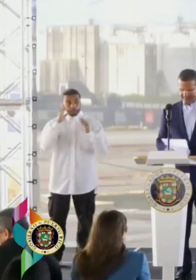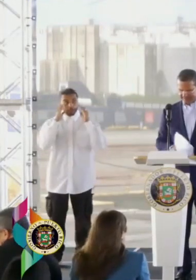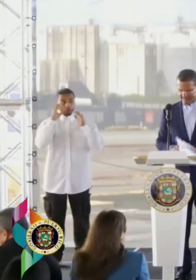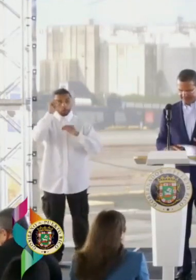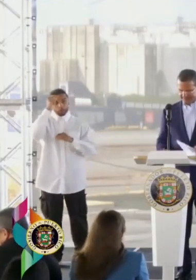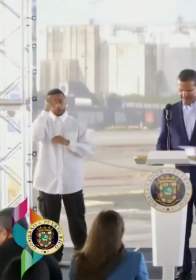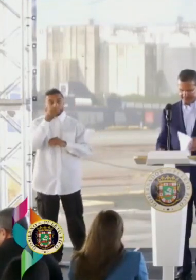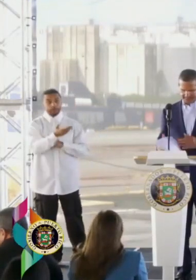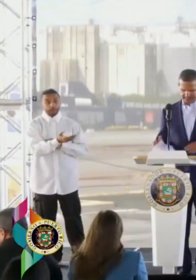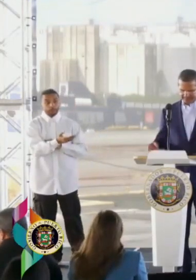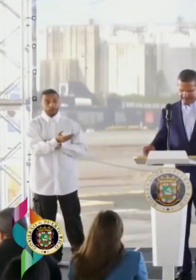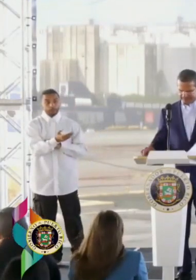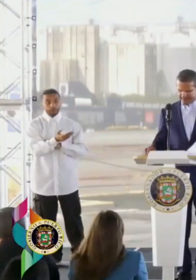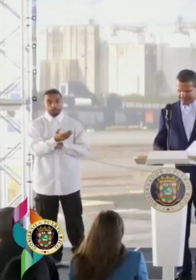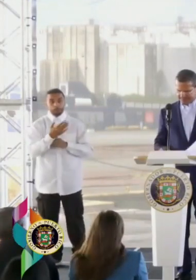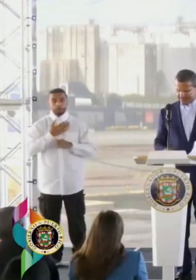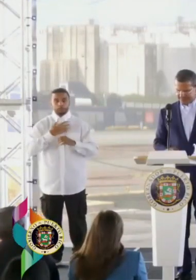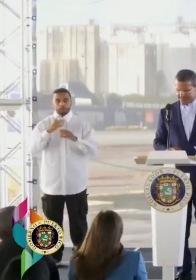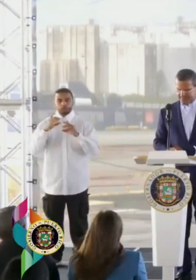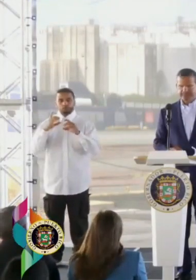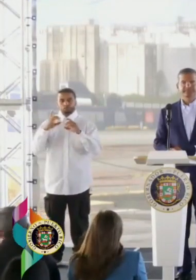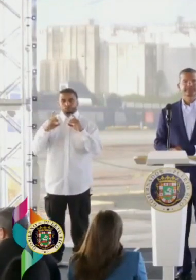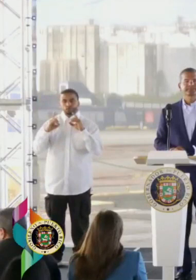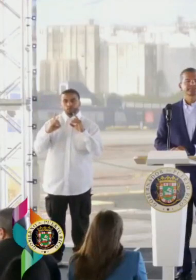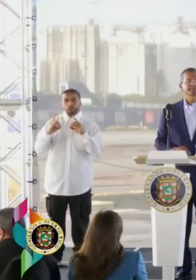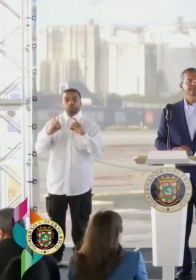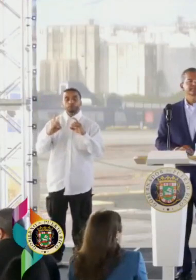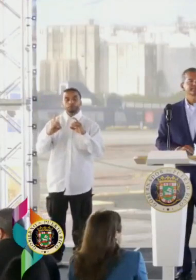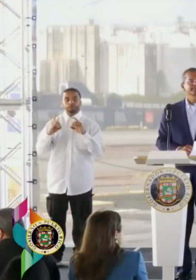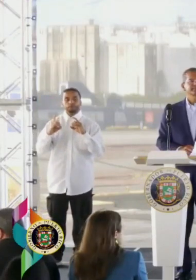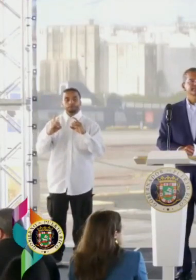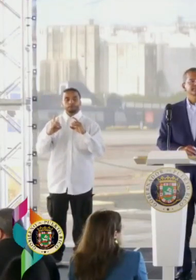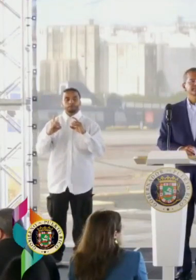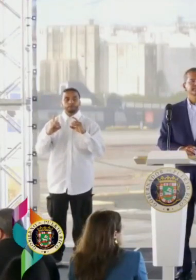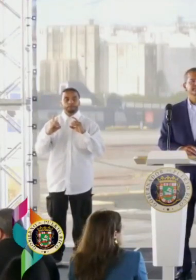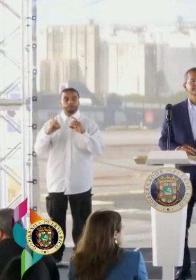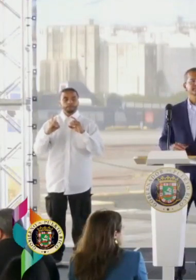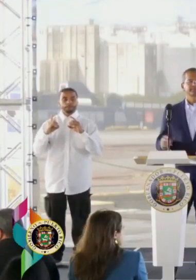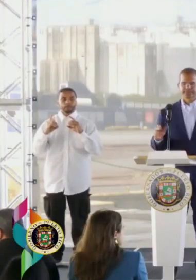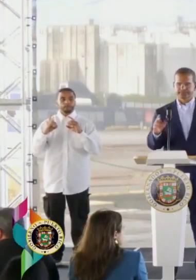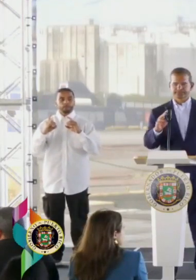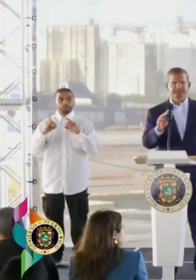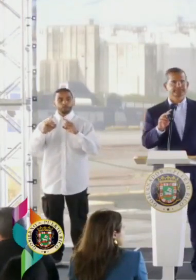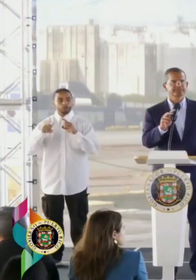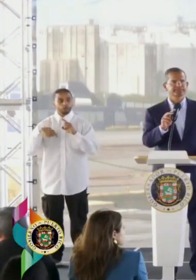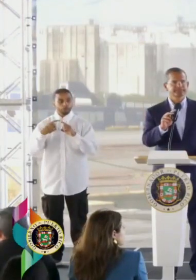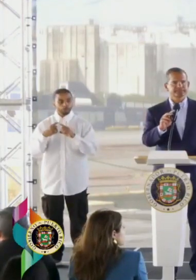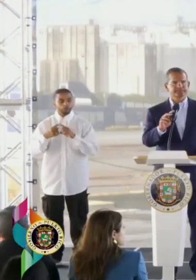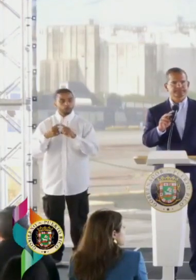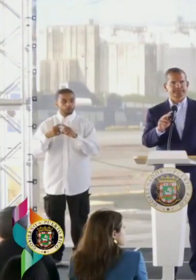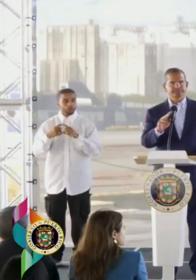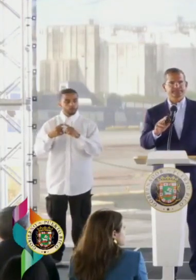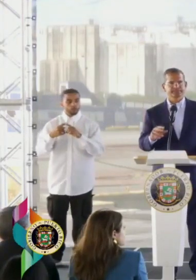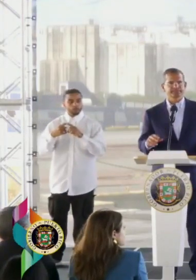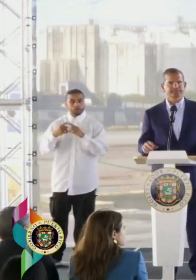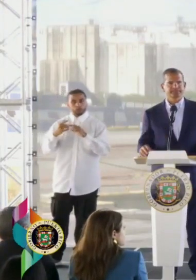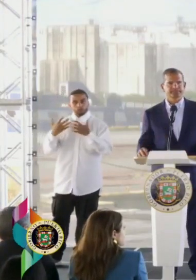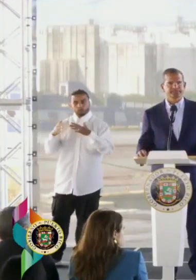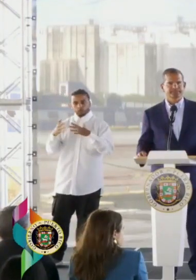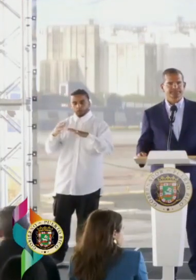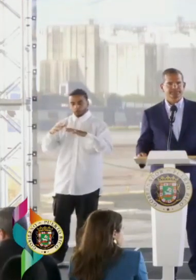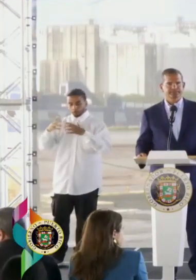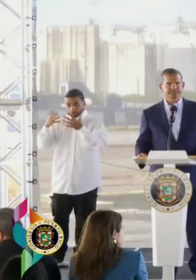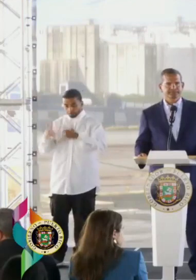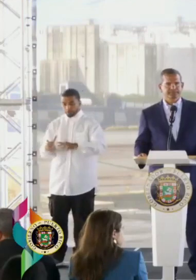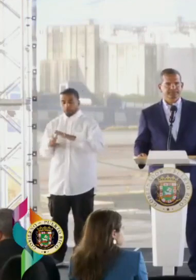Eh mi duda es en cuanto a una vez se reconstruyan los este muelle las